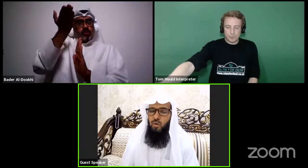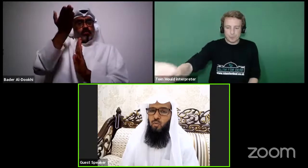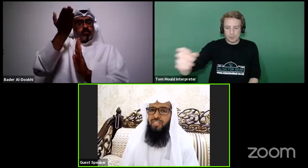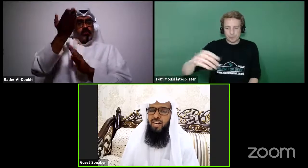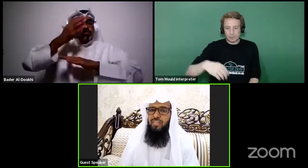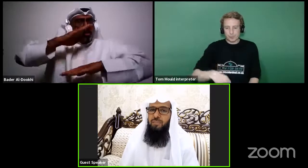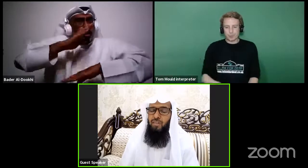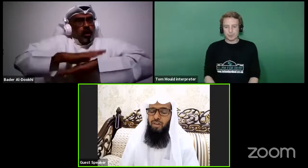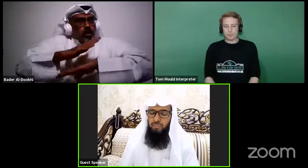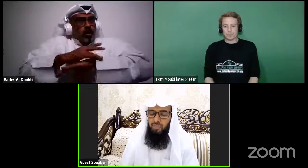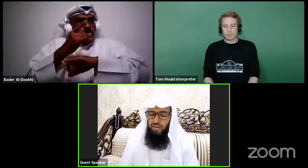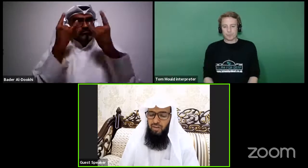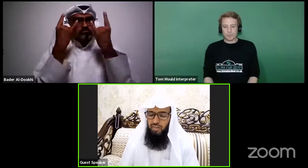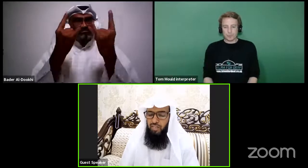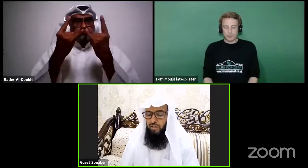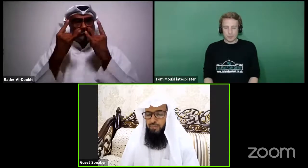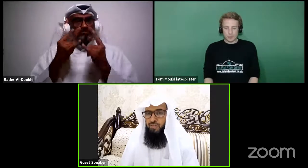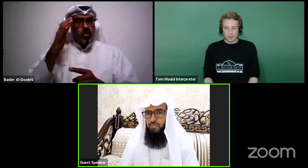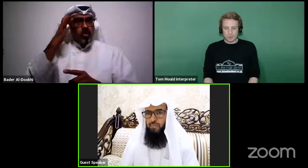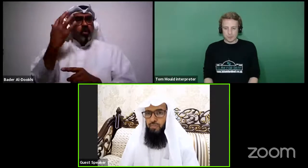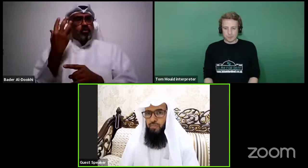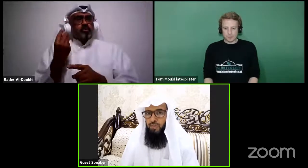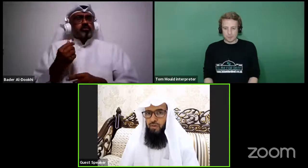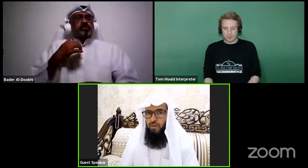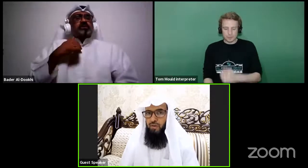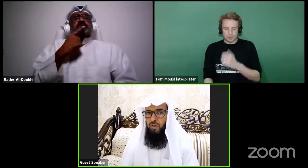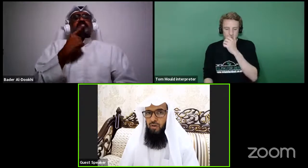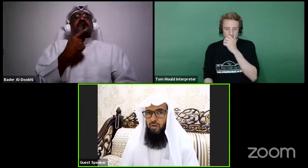أخلاقي وتهذيب عظيم للنفس،